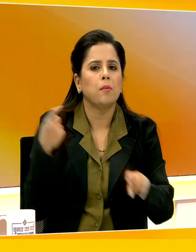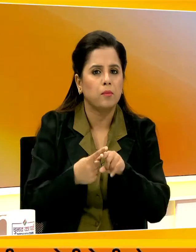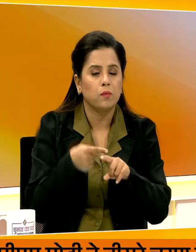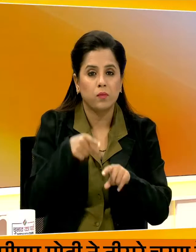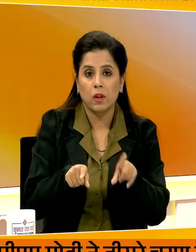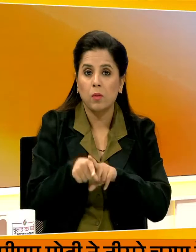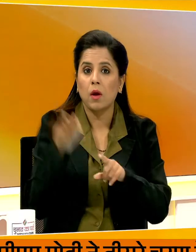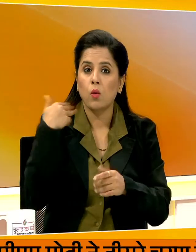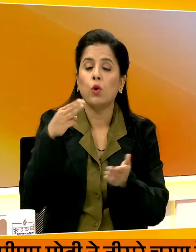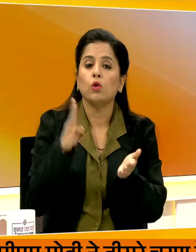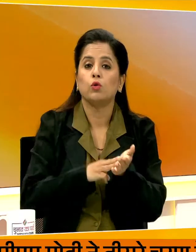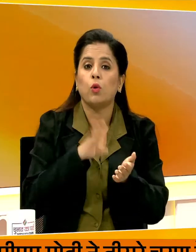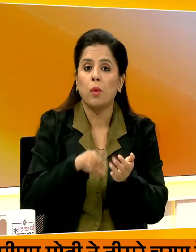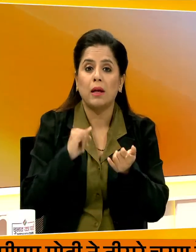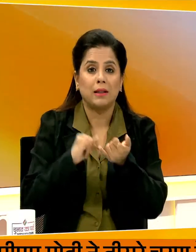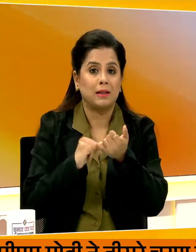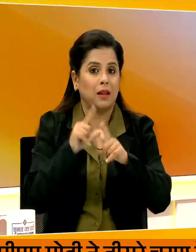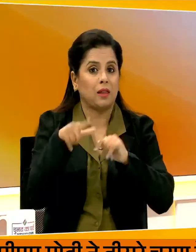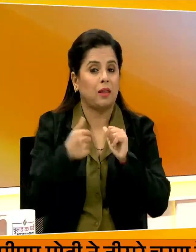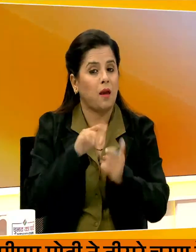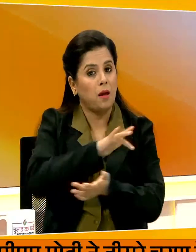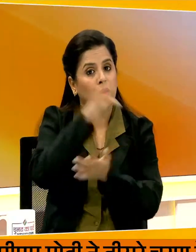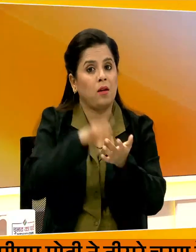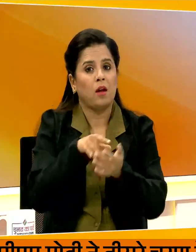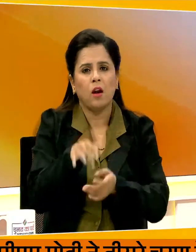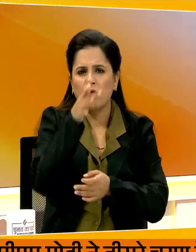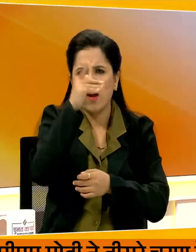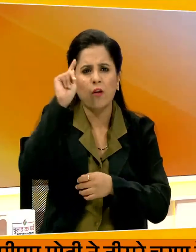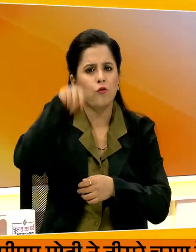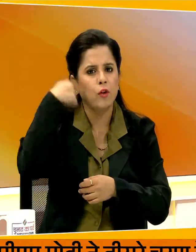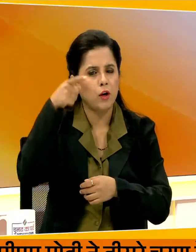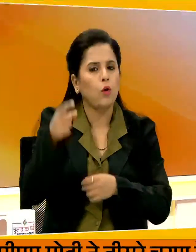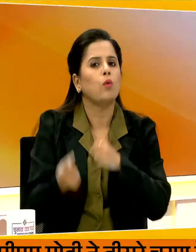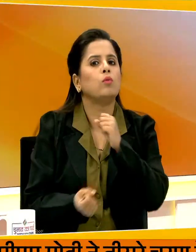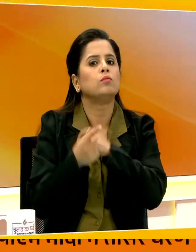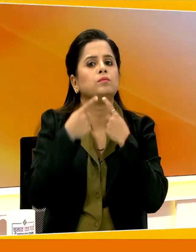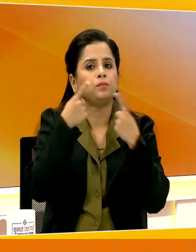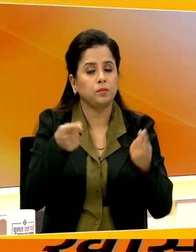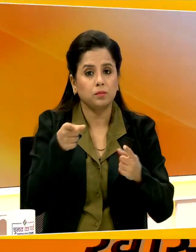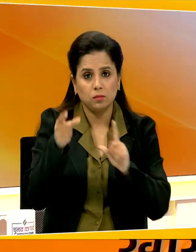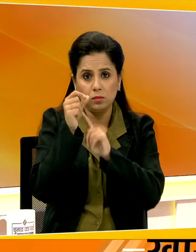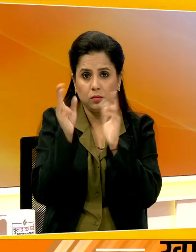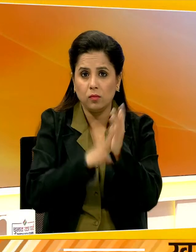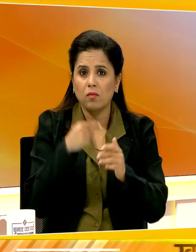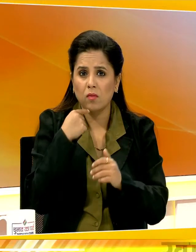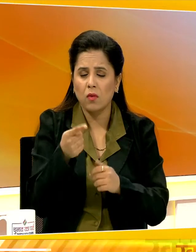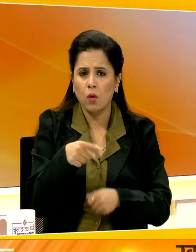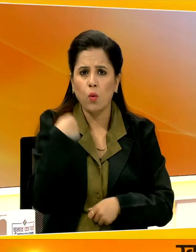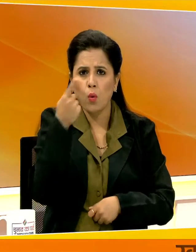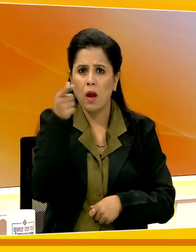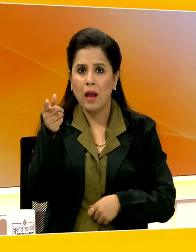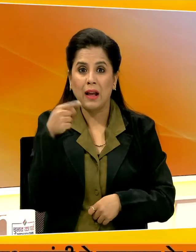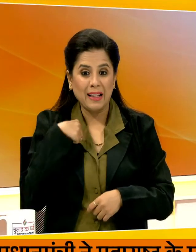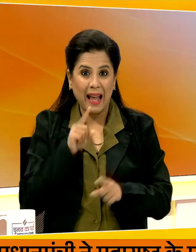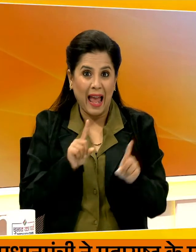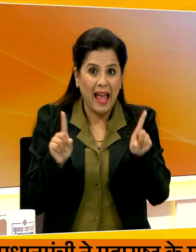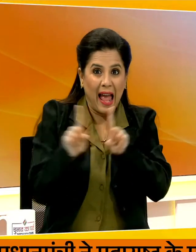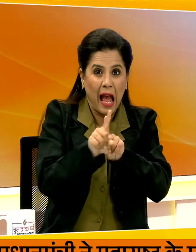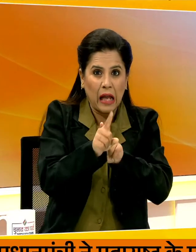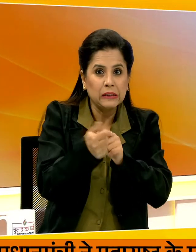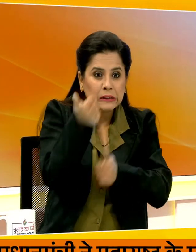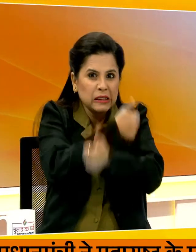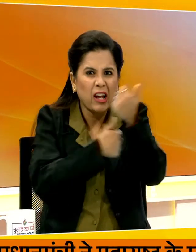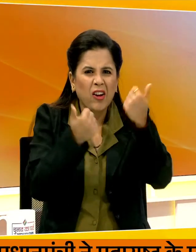को महाराष्ट्र के सातारा में एक रैली में पीएम ने फेक वीडियो का मामला भी उठाया। पीएम ने कहा कि जो सामने से मुकाबला नहीं कर पा रहे हैं